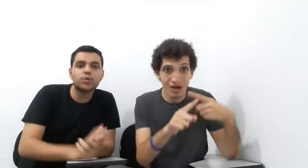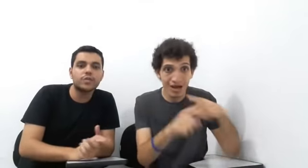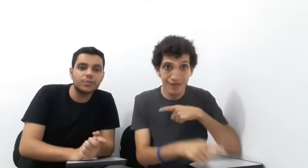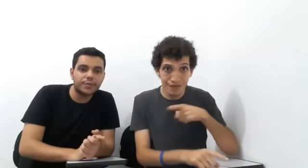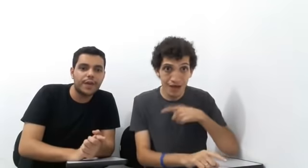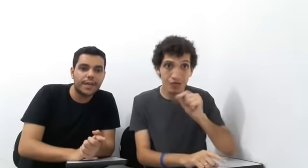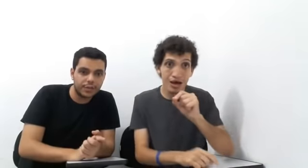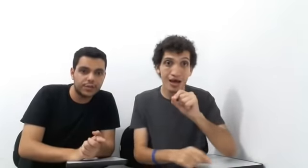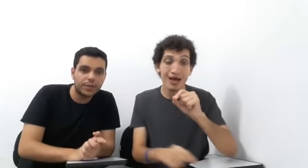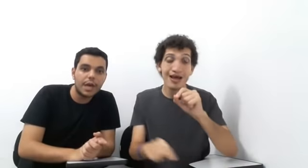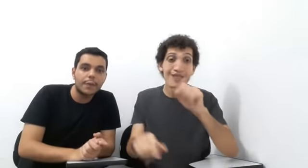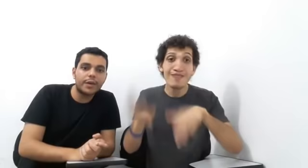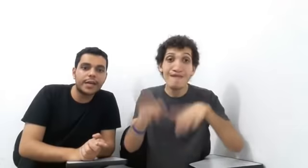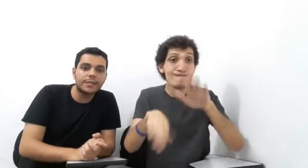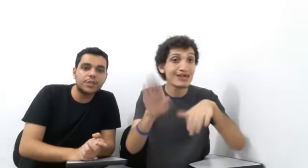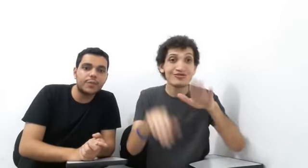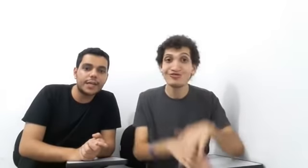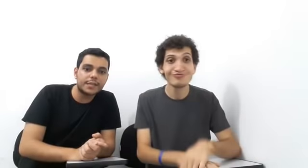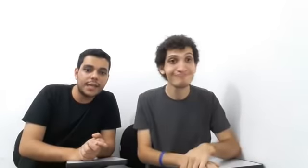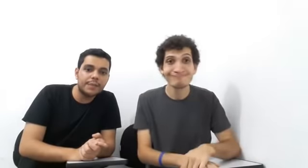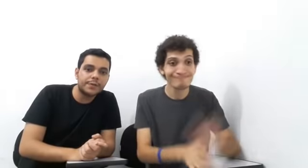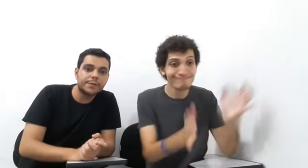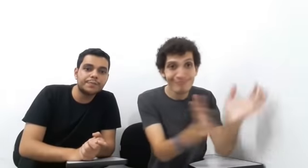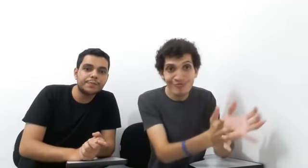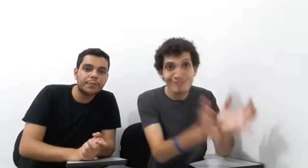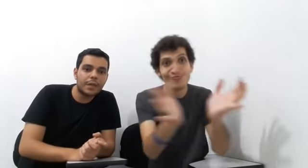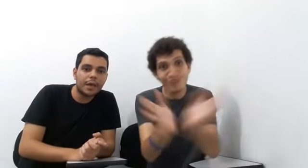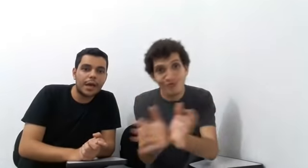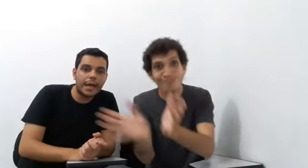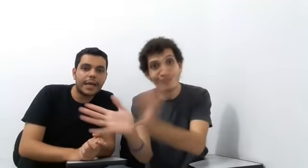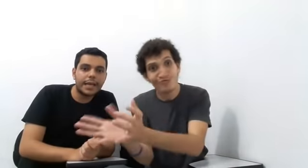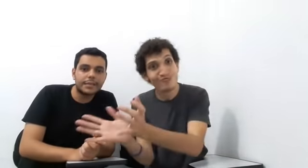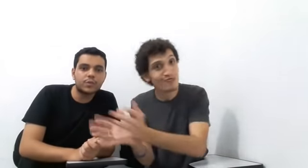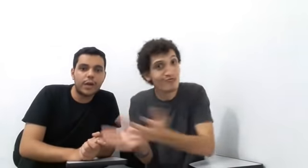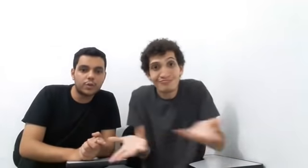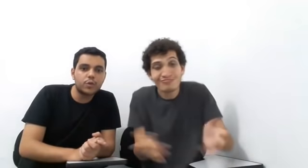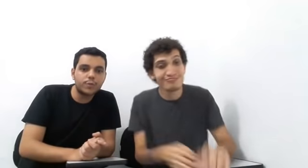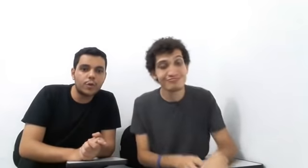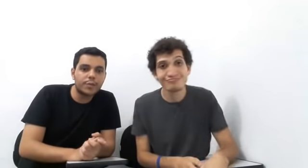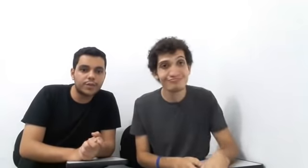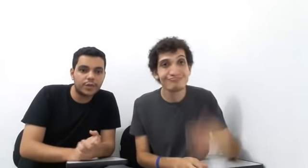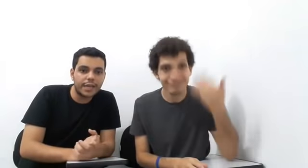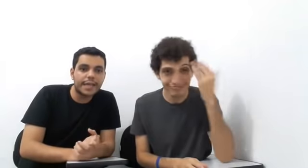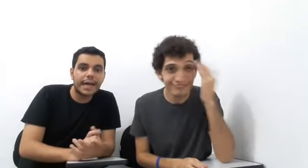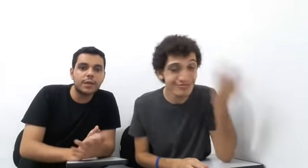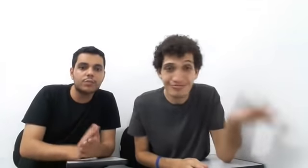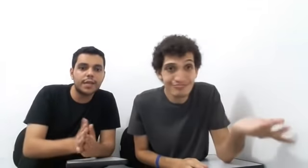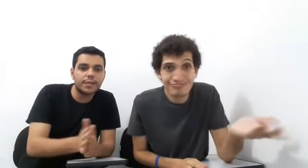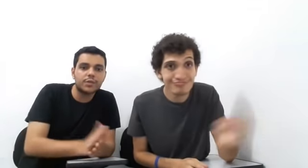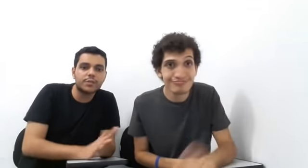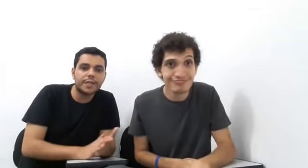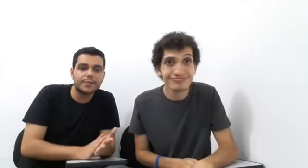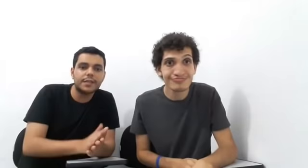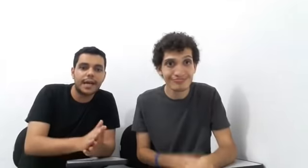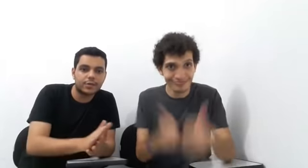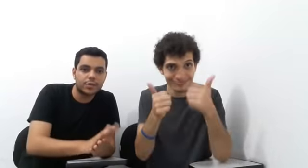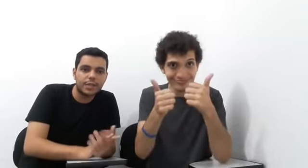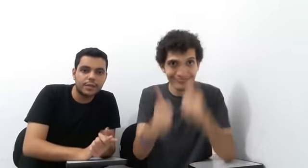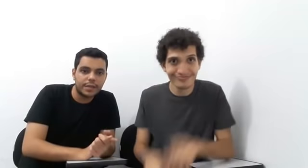são diferentes, porque existe, por exemplo, esses 4 grupos, como eu mencionei, cada um deles tem sua especificidade. Conseguiram